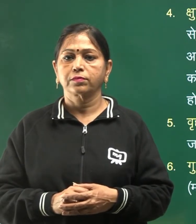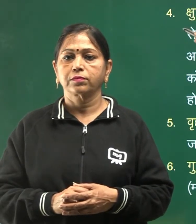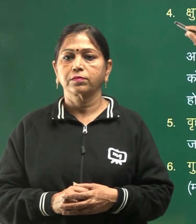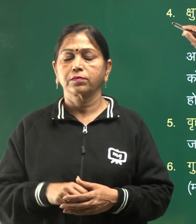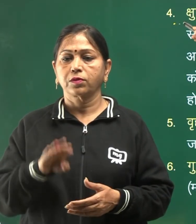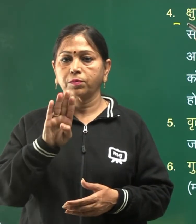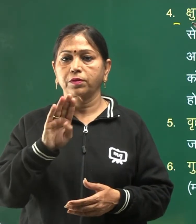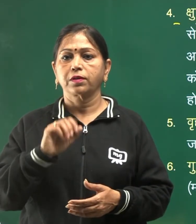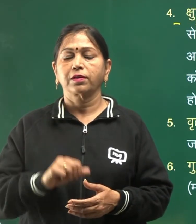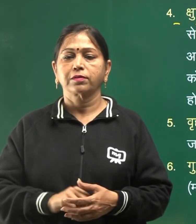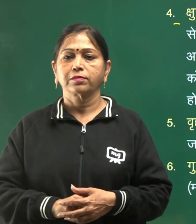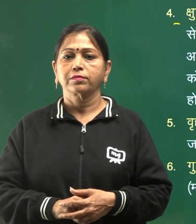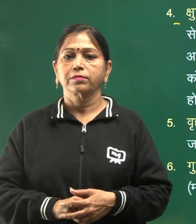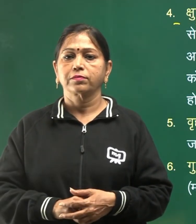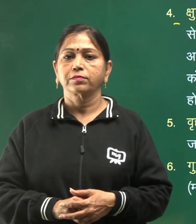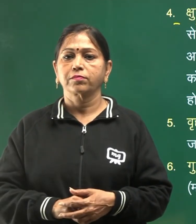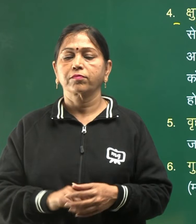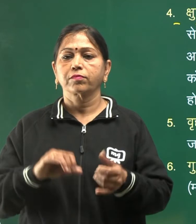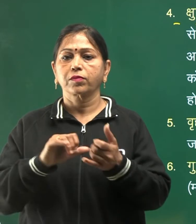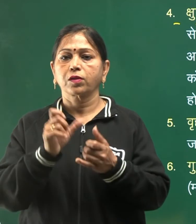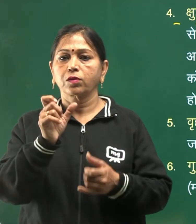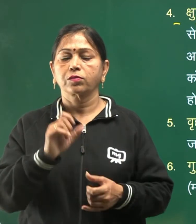नंबर 4, क्षुद्रांत